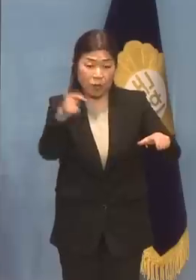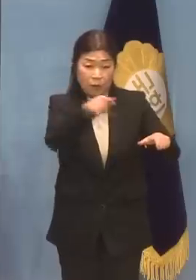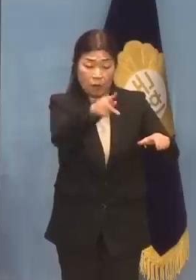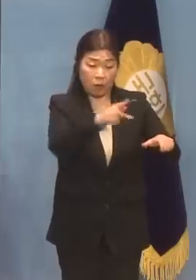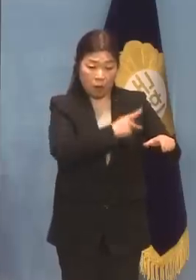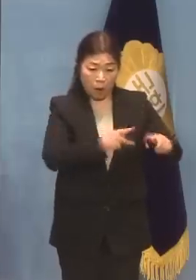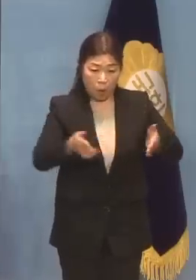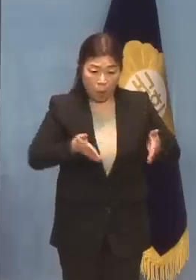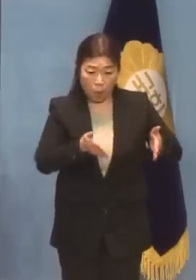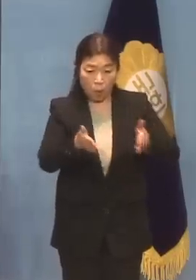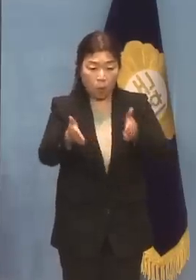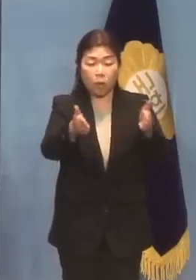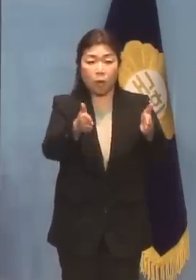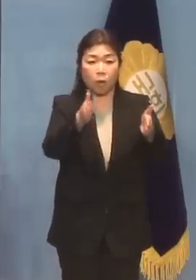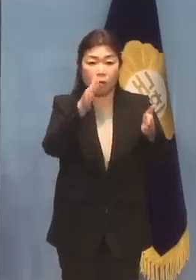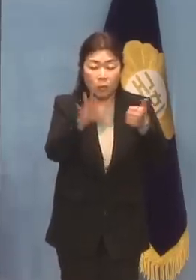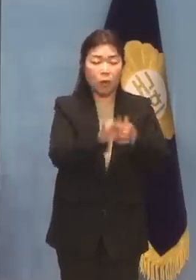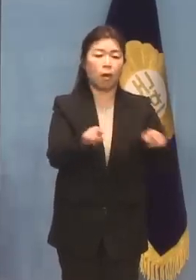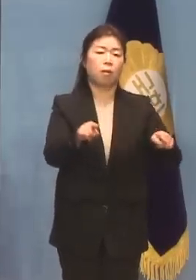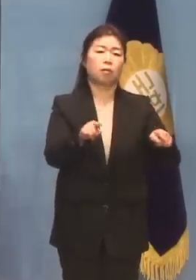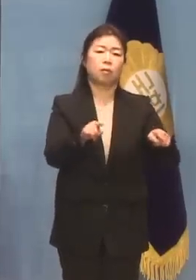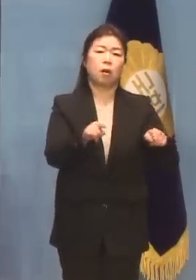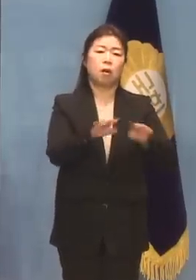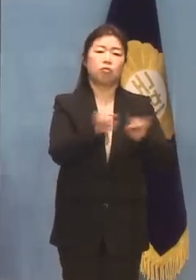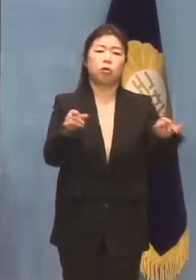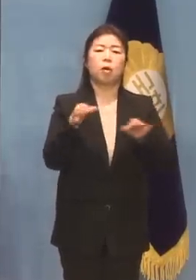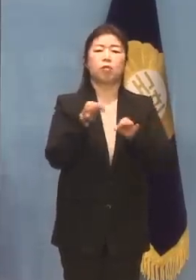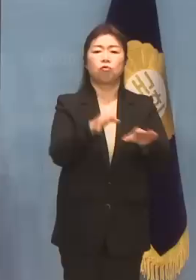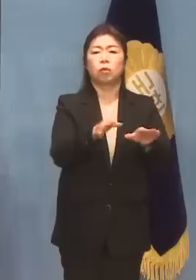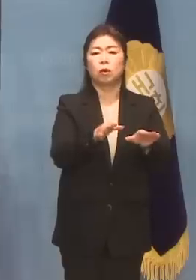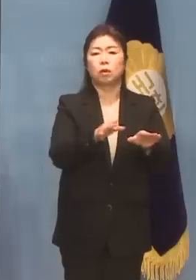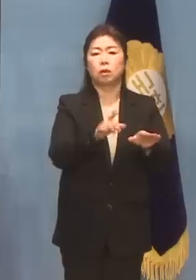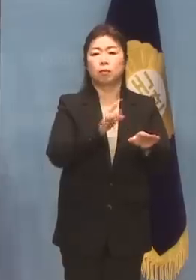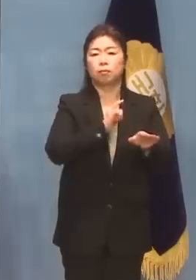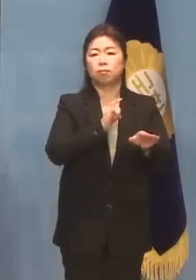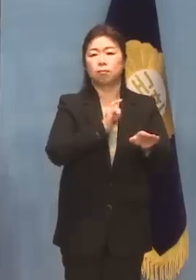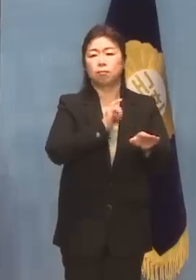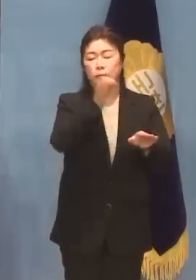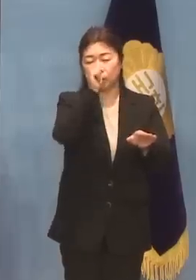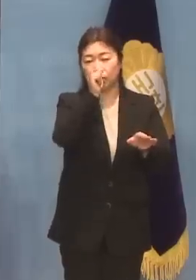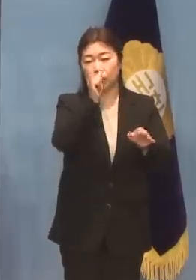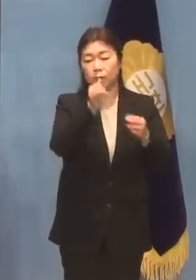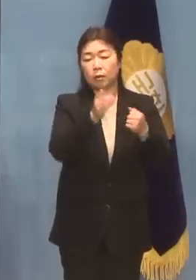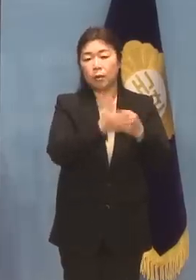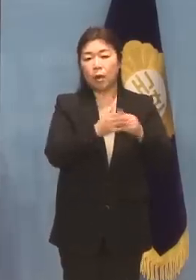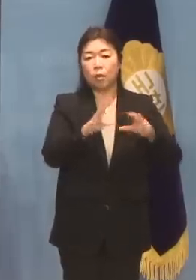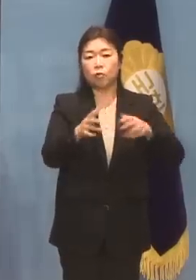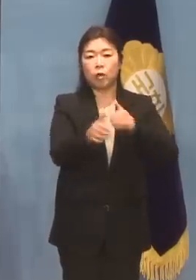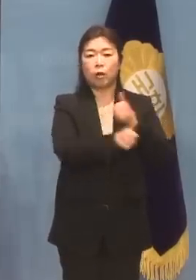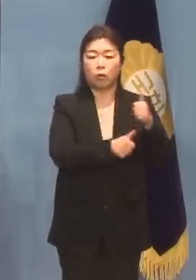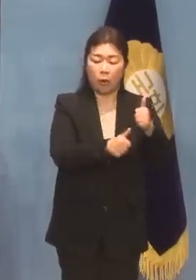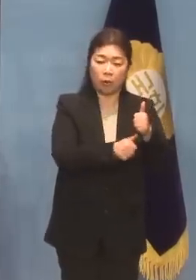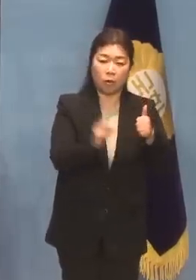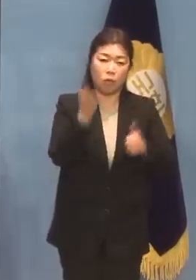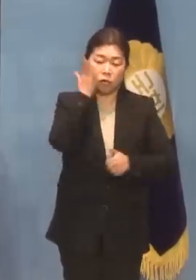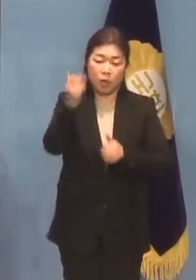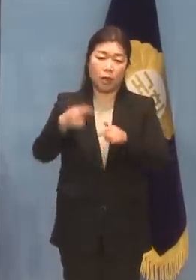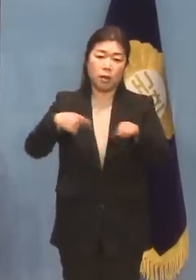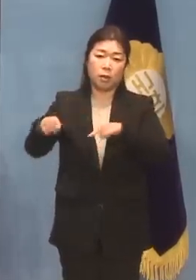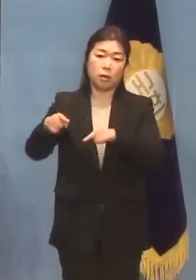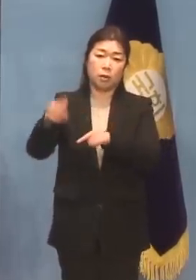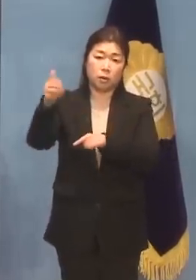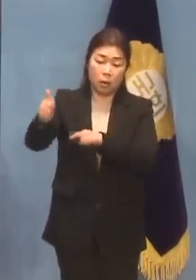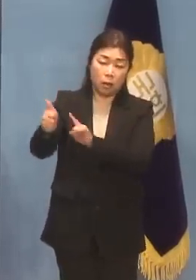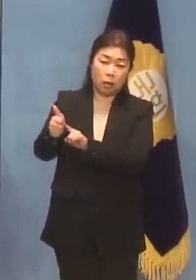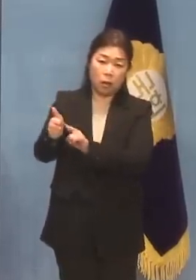역시 권력형 불법 부동산 투기 사건은 아닌지 국회의원과 울산시장의 권한을 이용한